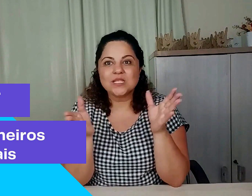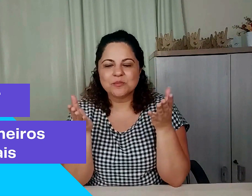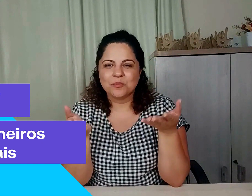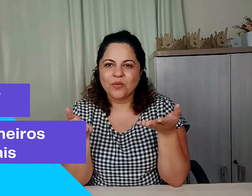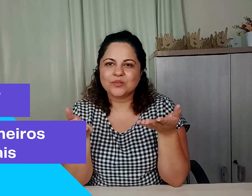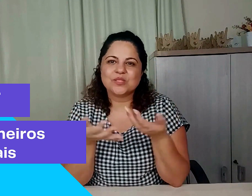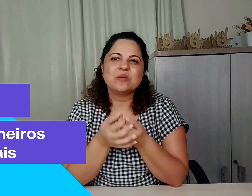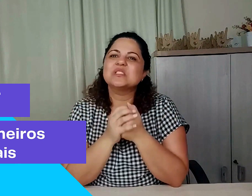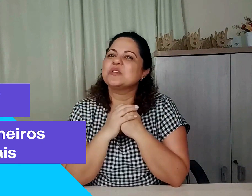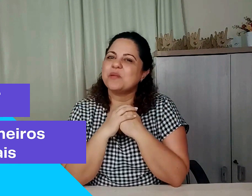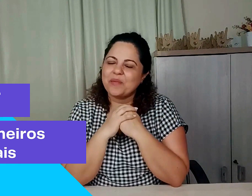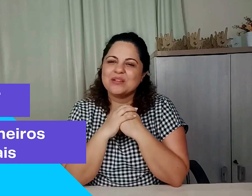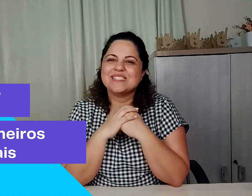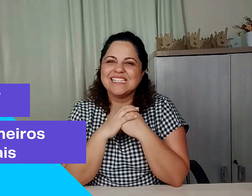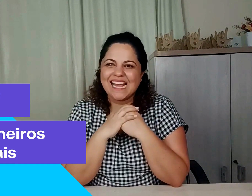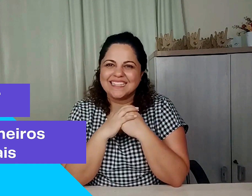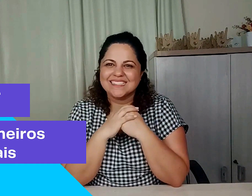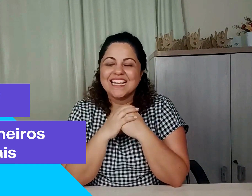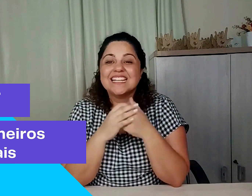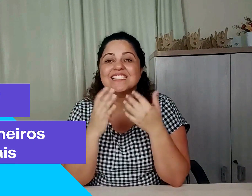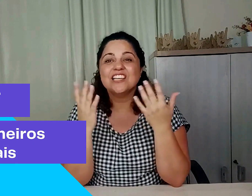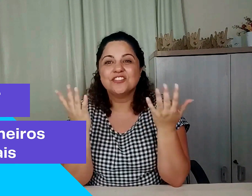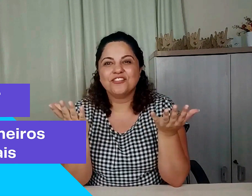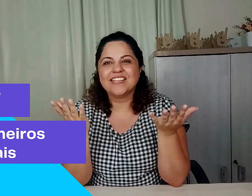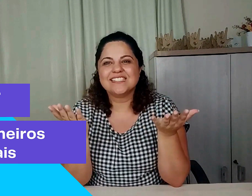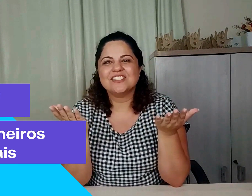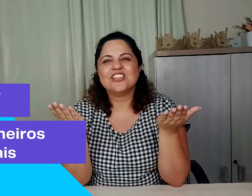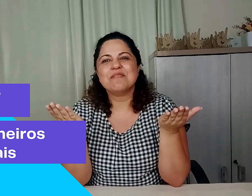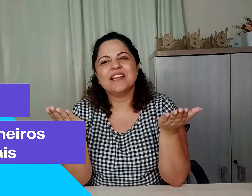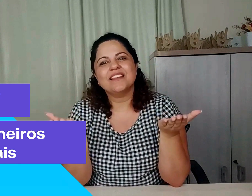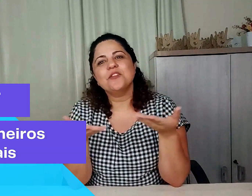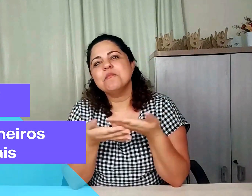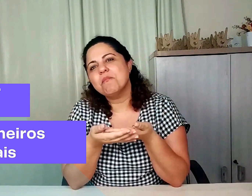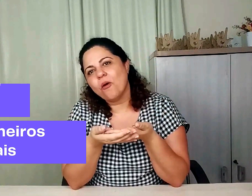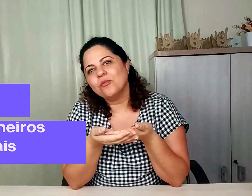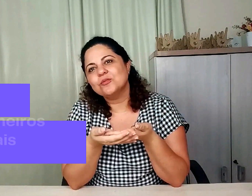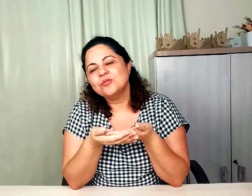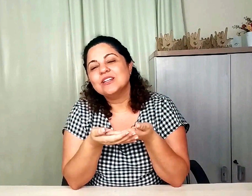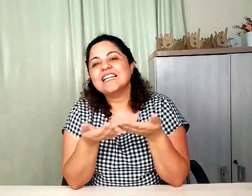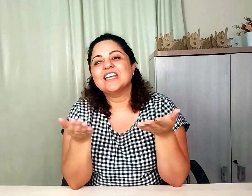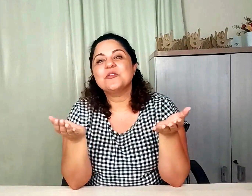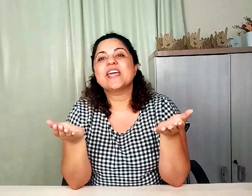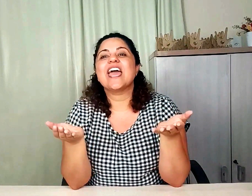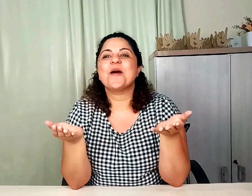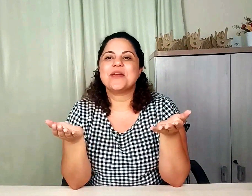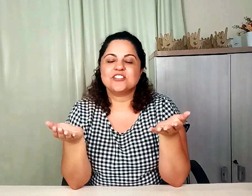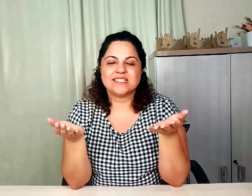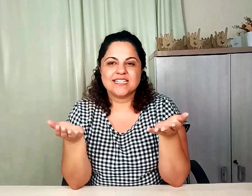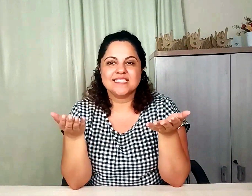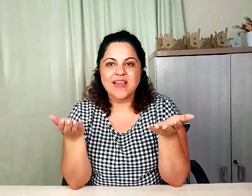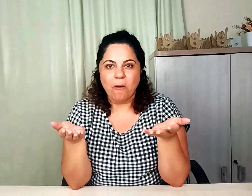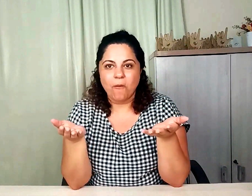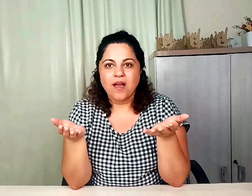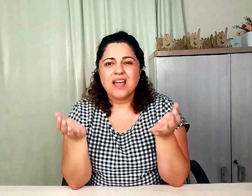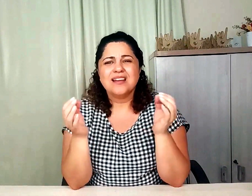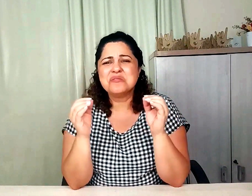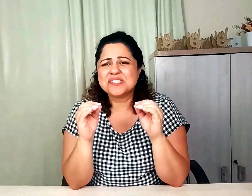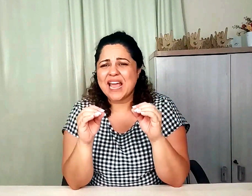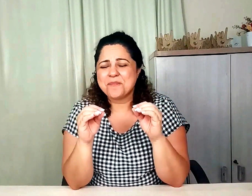próximo ponto são os seus primeiros sinais. Certifique-se de aprender um pouco daquilo que é realmente essencial. Não se